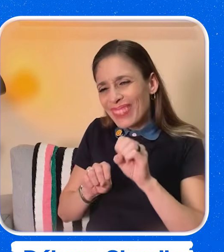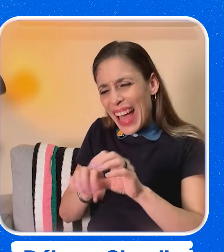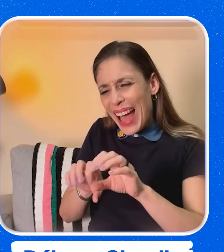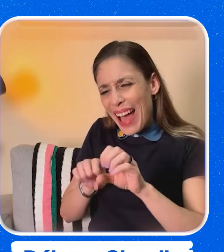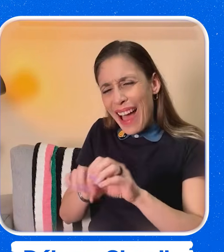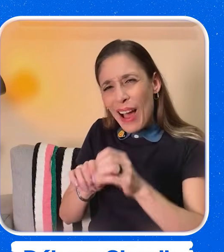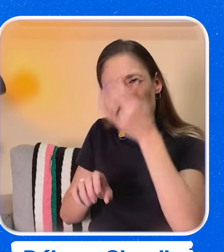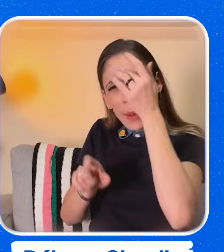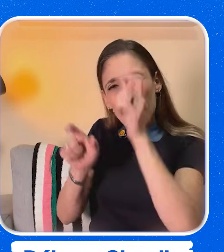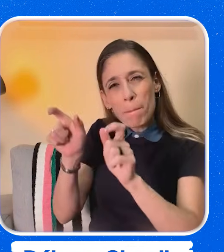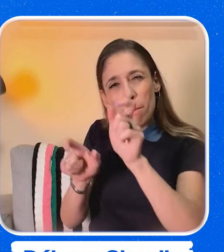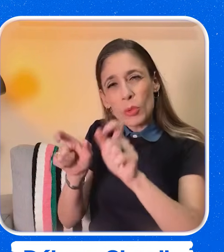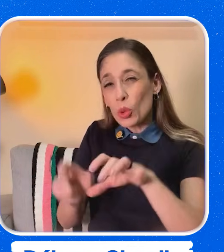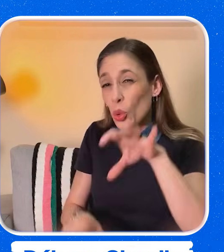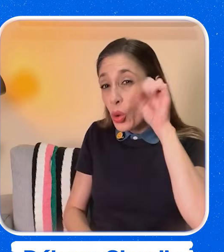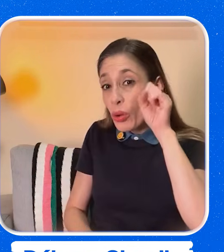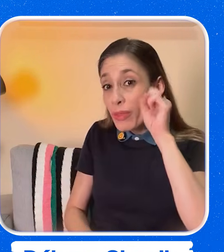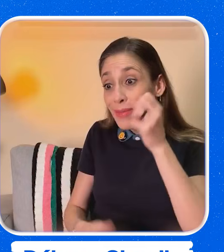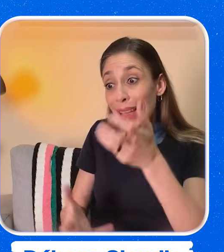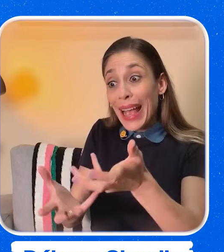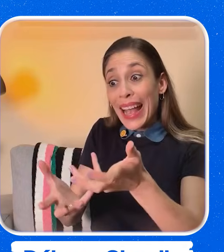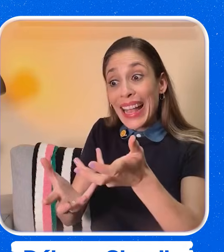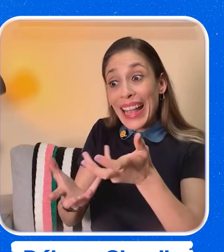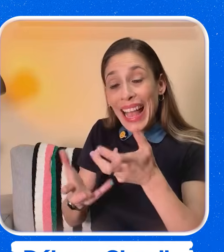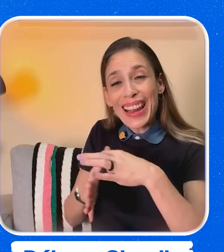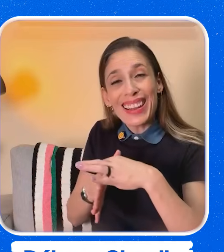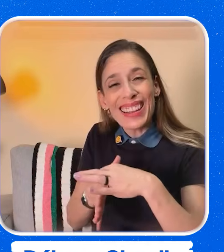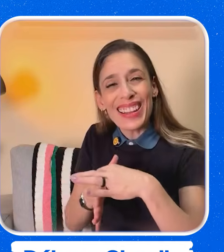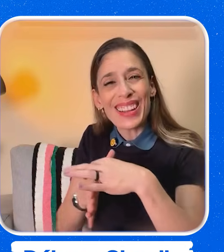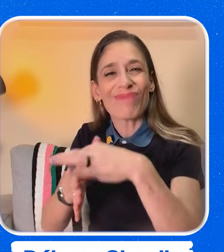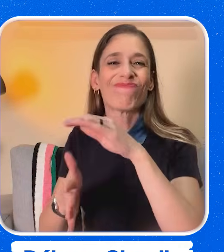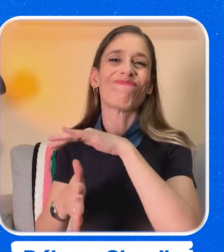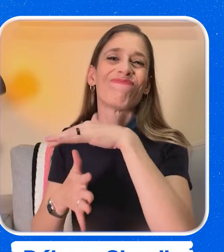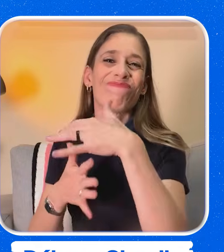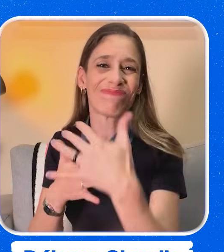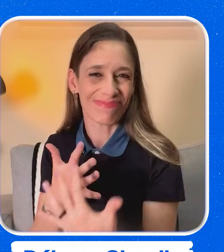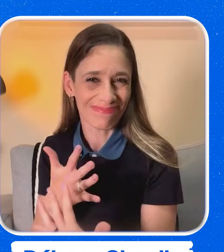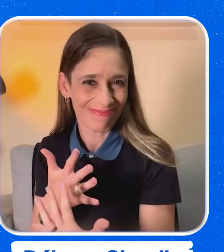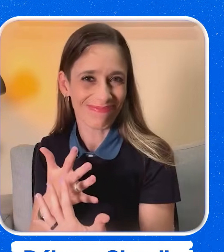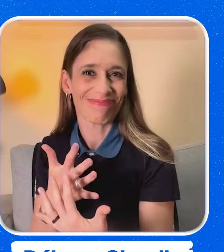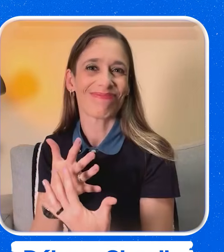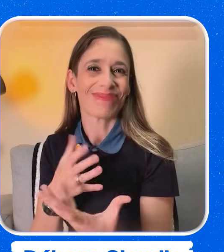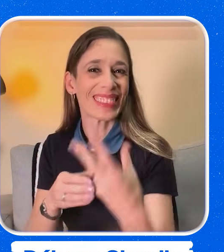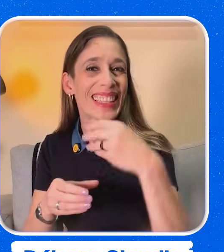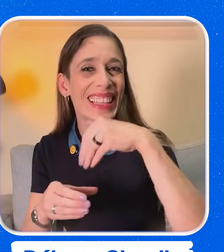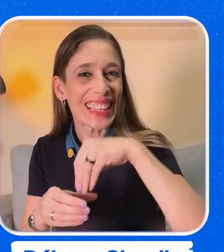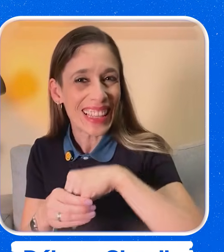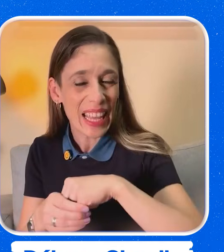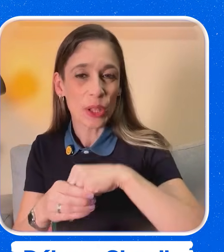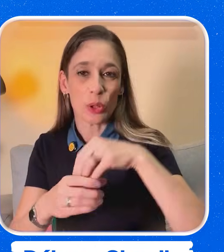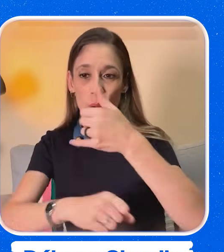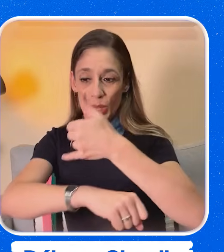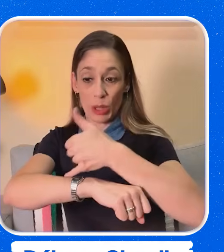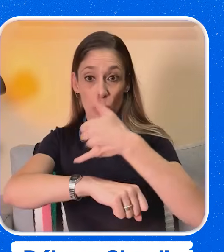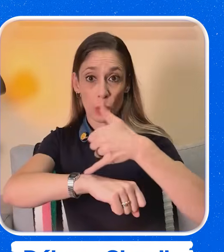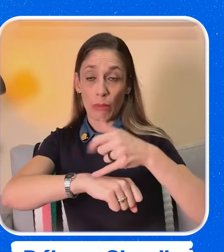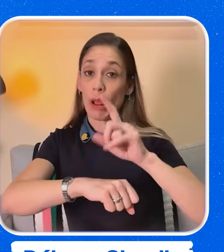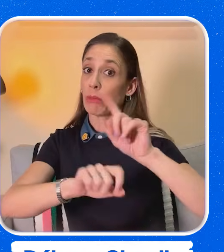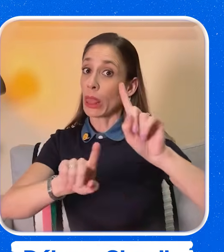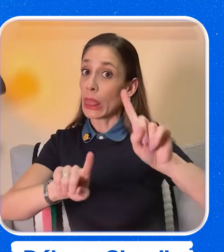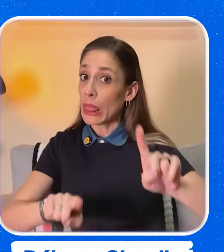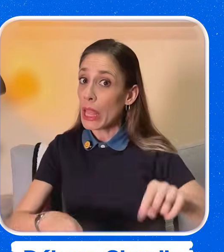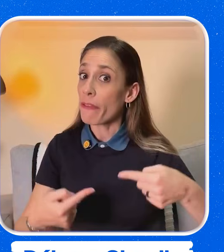querem também levar a habilidade a Libras para dentro dos estúdios. Será um desafio muito grande, mas eu